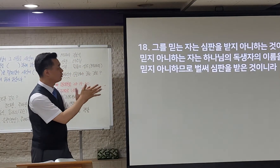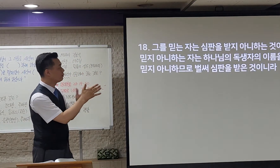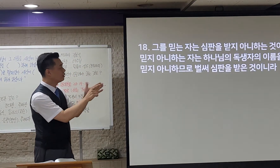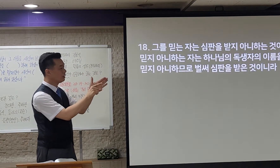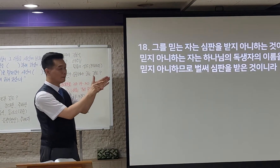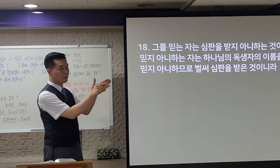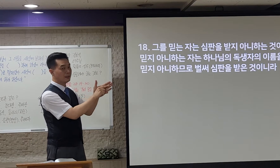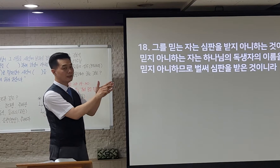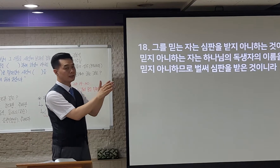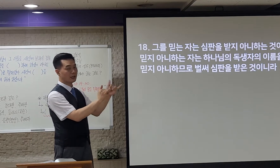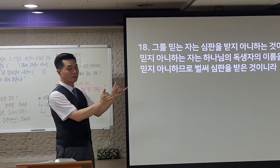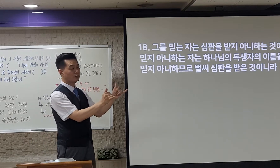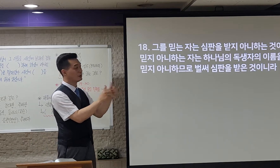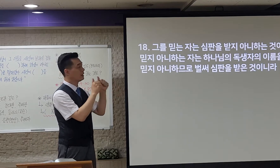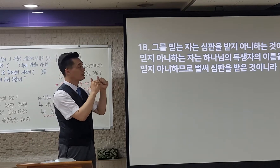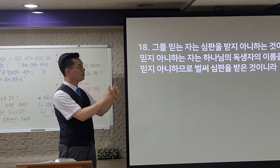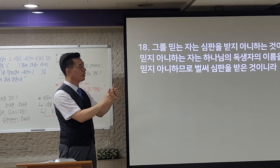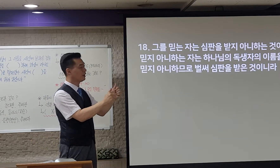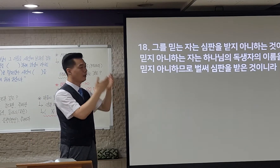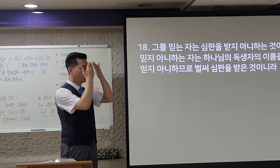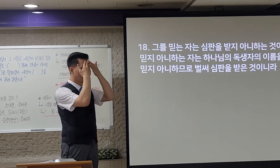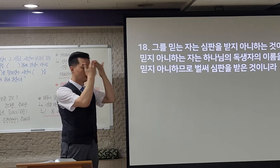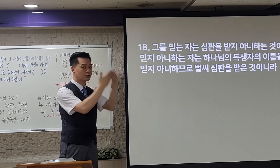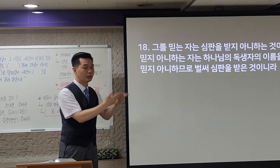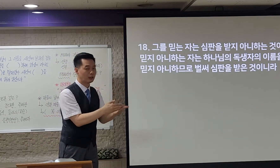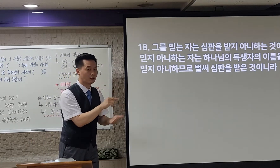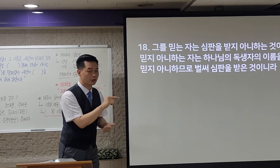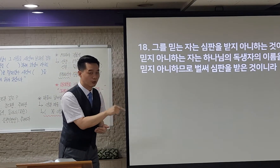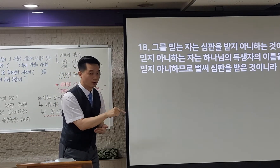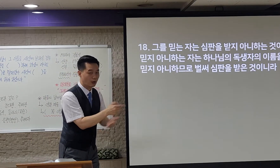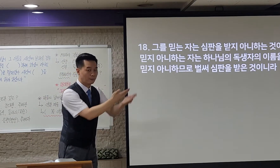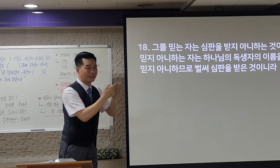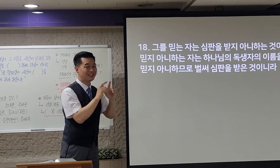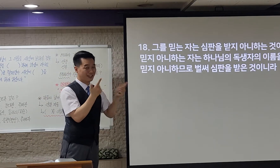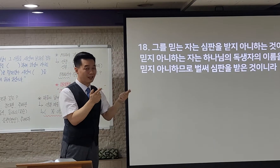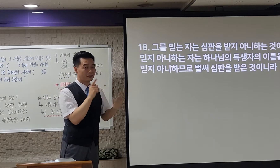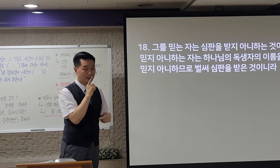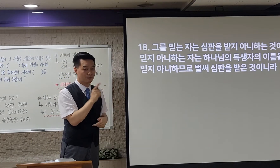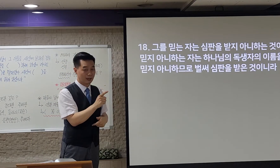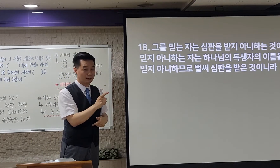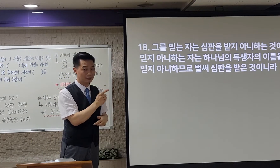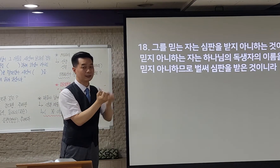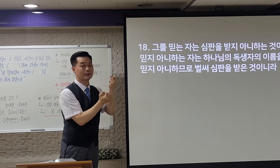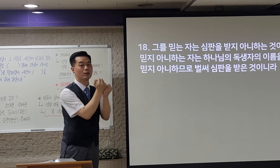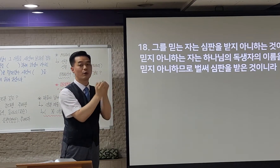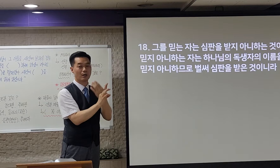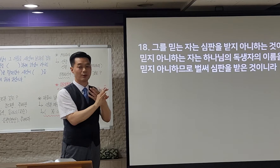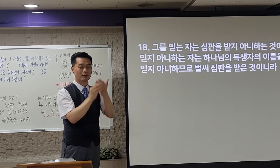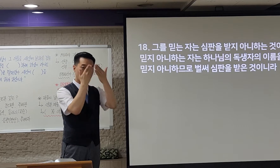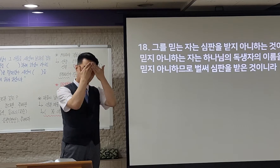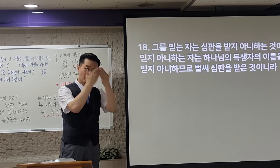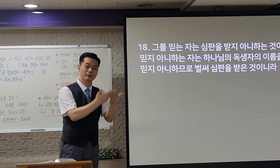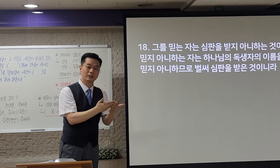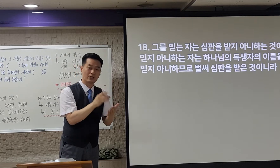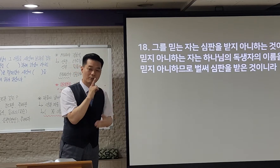예수님을 믿는 사람은 심판이 면제되는 것이요, 받지 아니한다는 말은 사실 설명하면 면제라는 말이